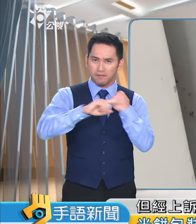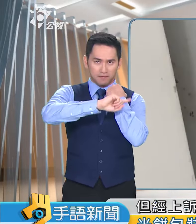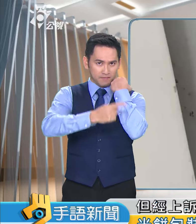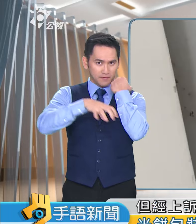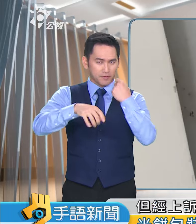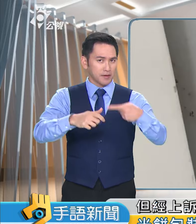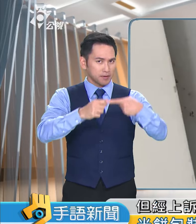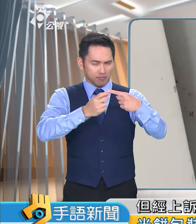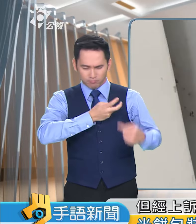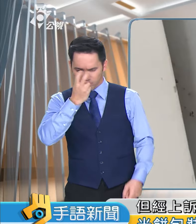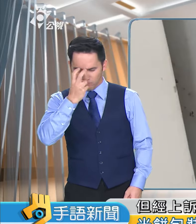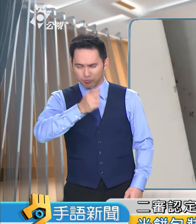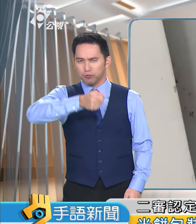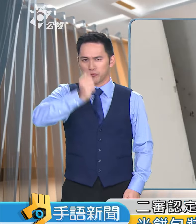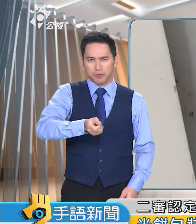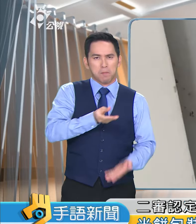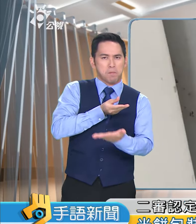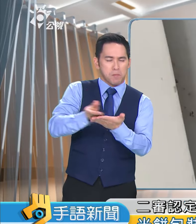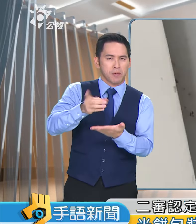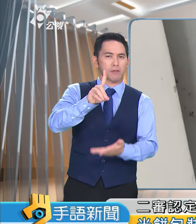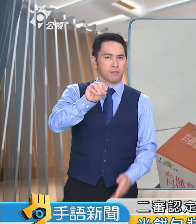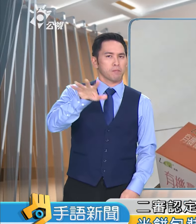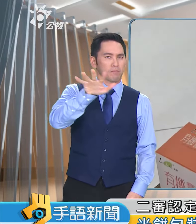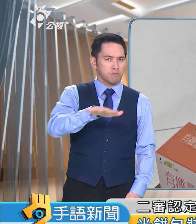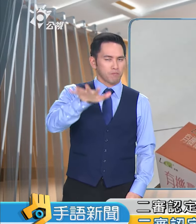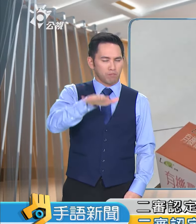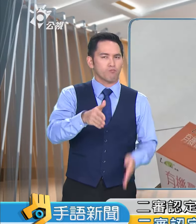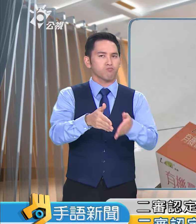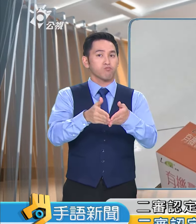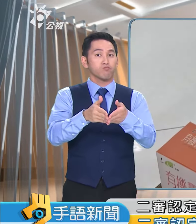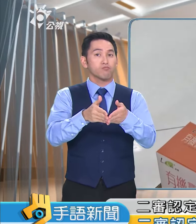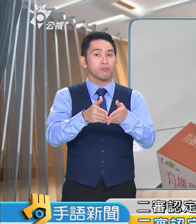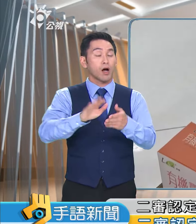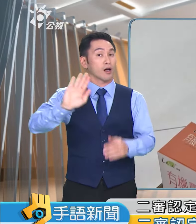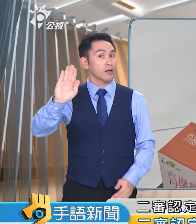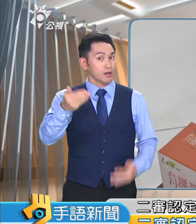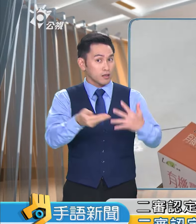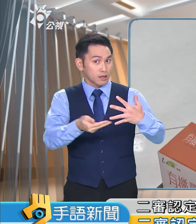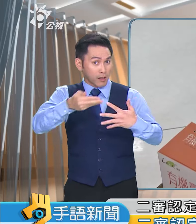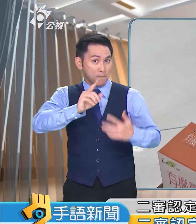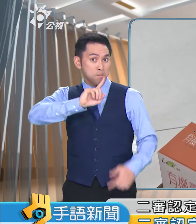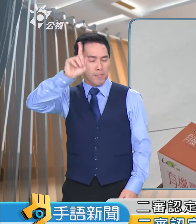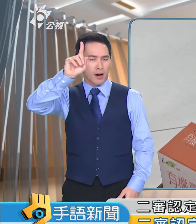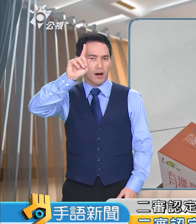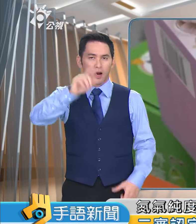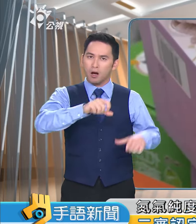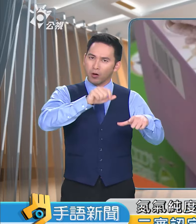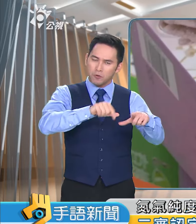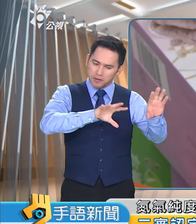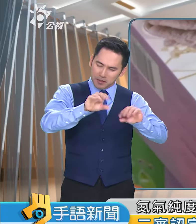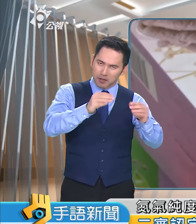诉后，二审认定依照涉案公司提出的检验报告，氮气纯度为